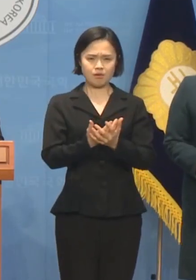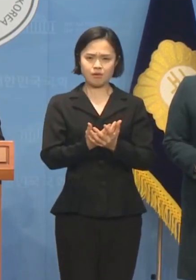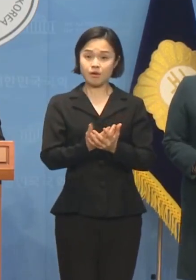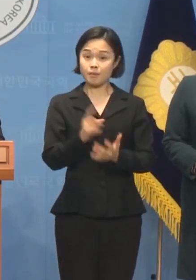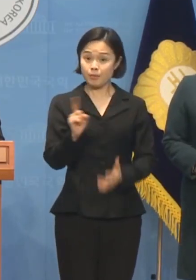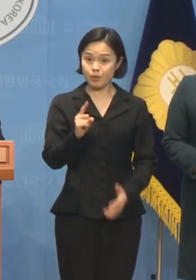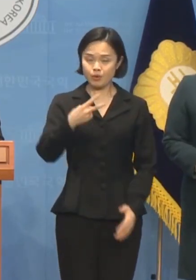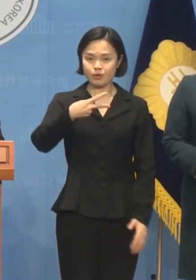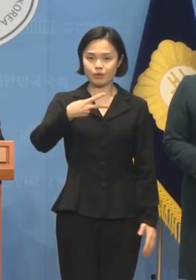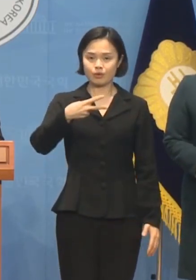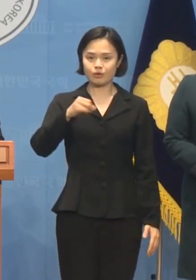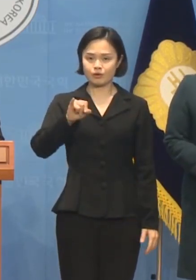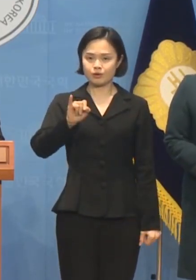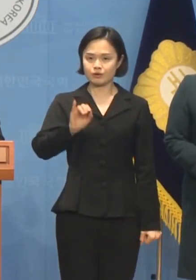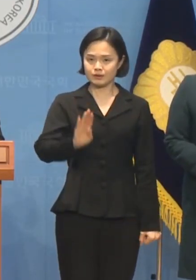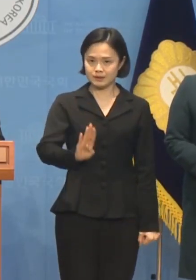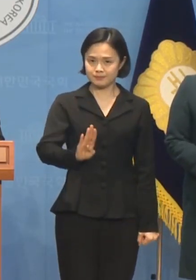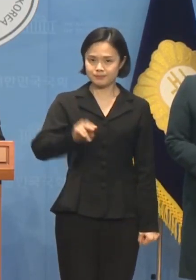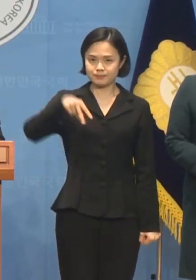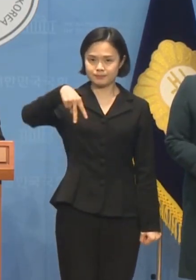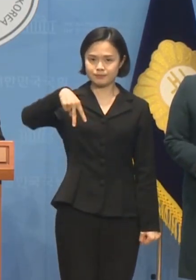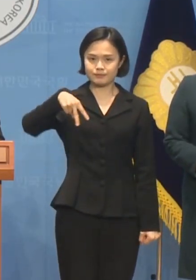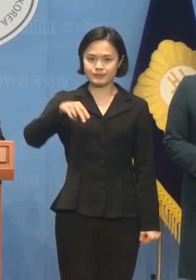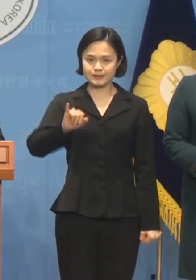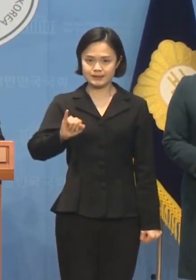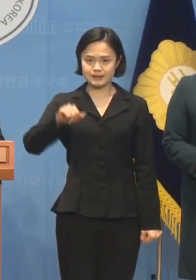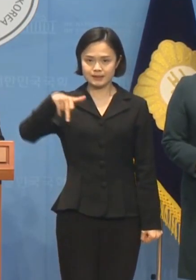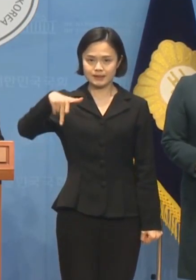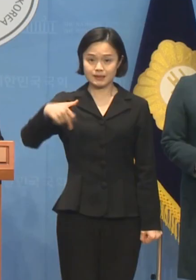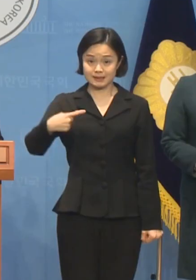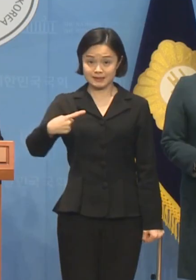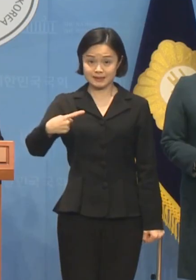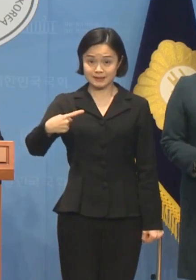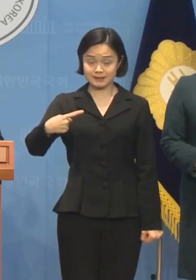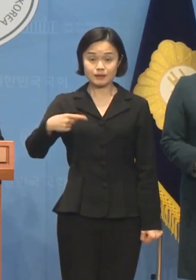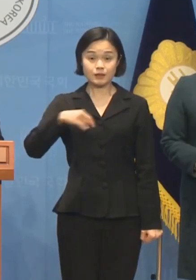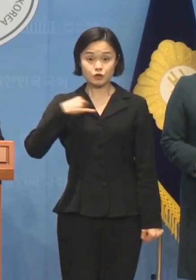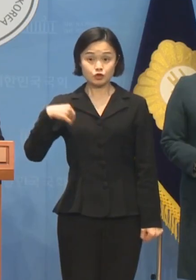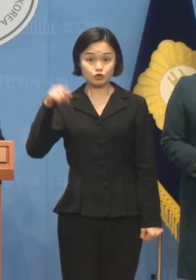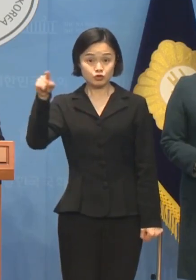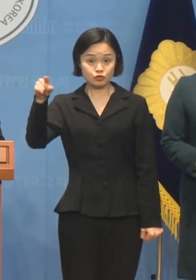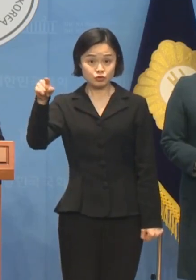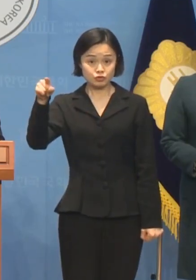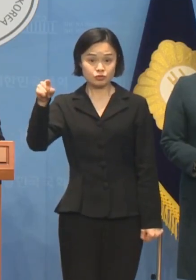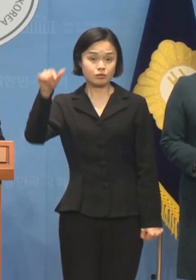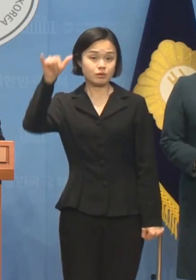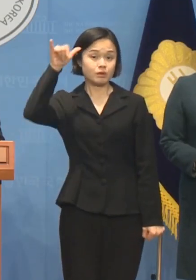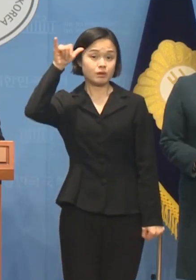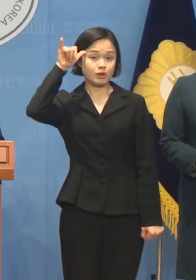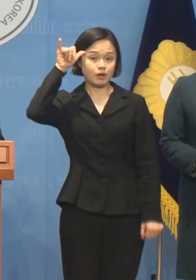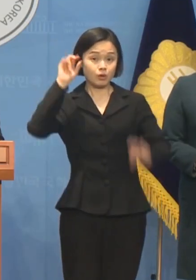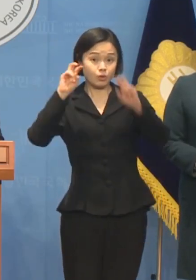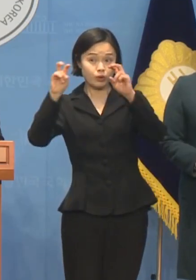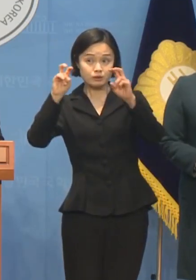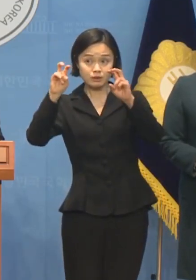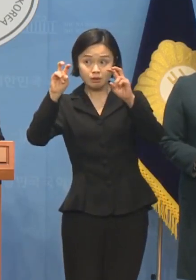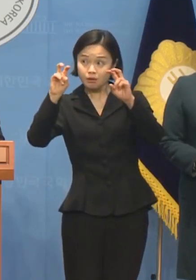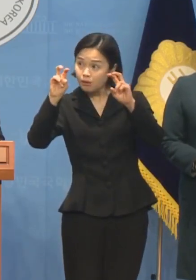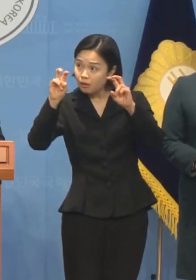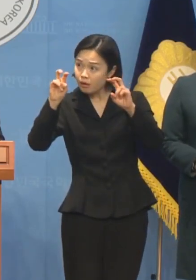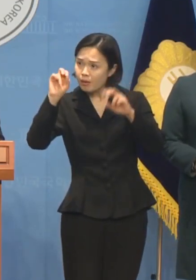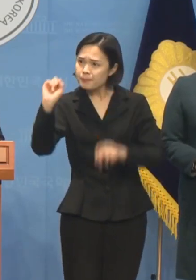딥시크인데요. 조국혁신당의 딥시크발 전 세계 인공지능 생태계 충격파에